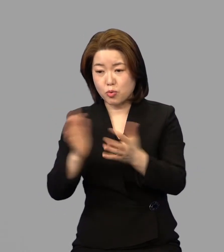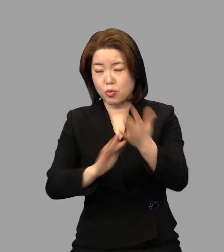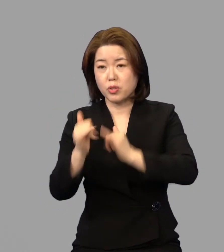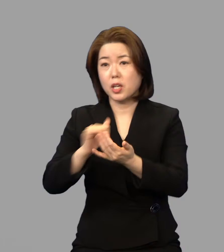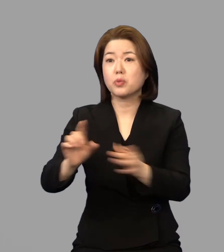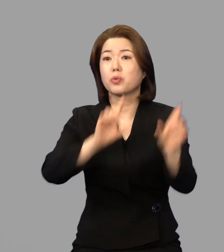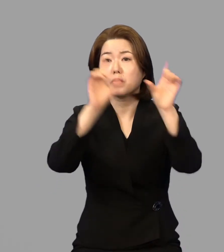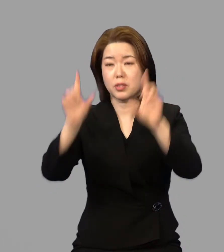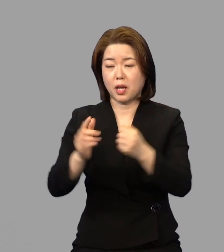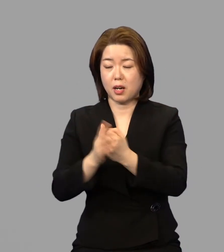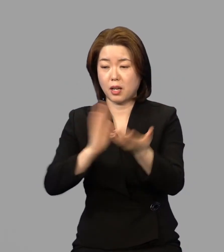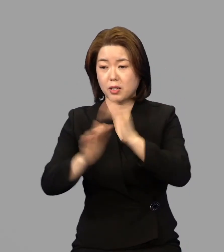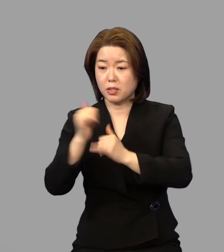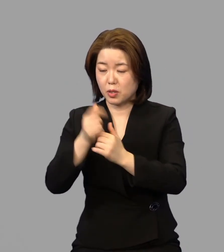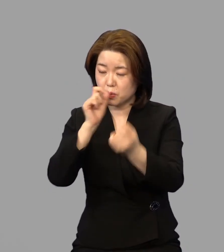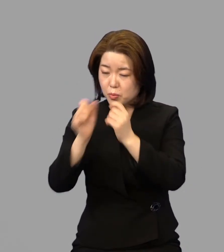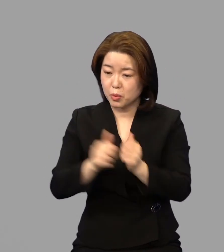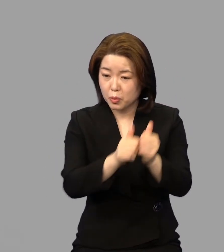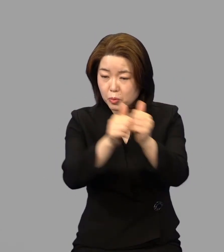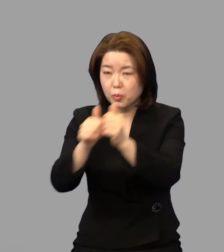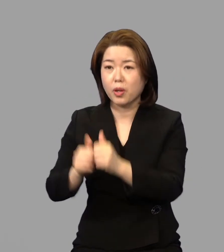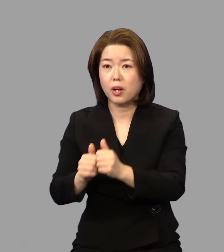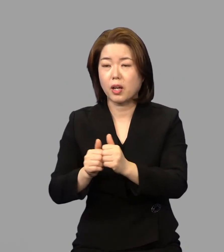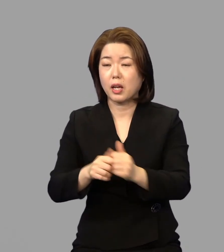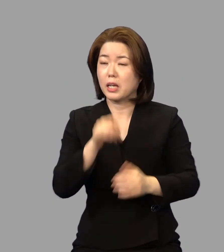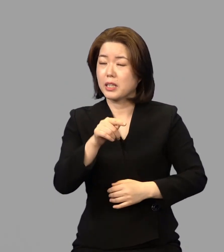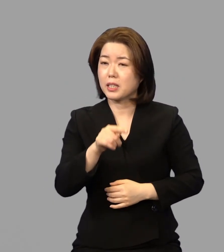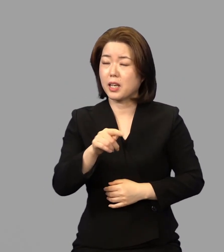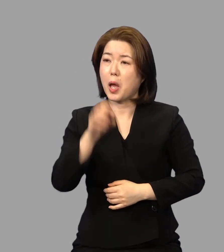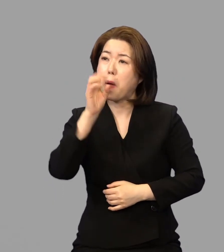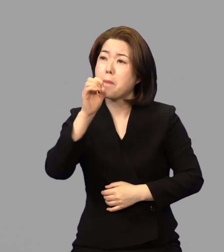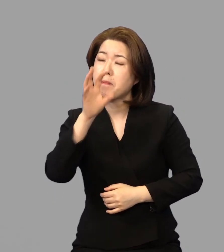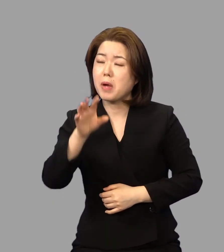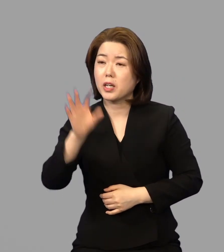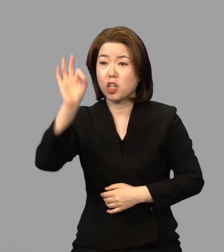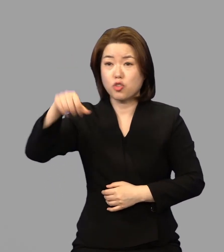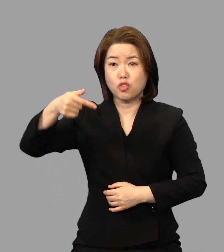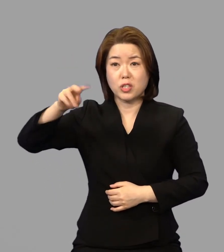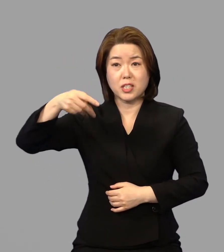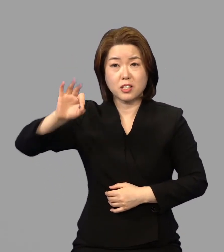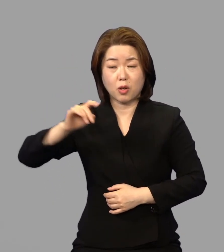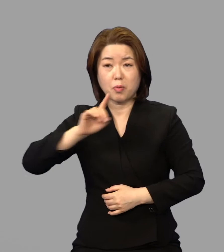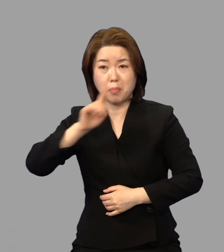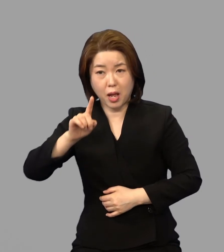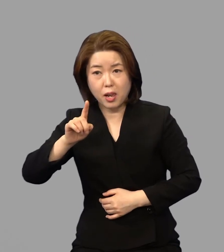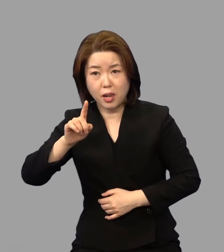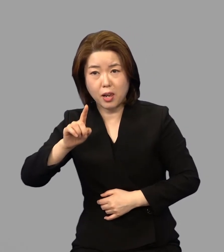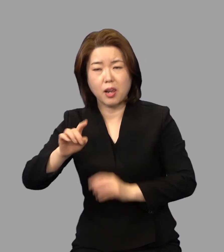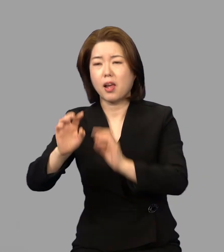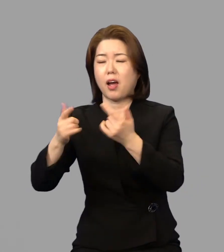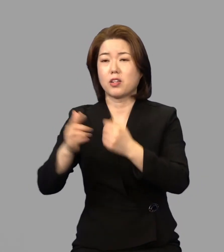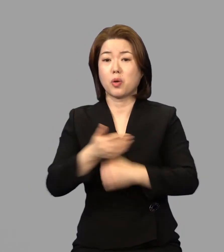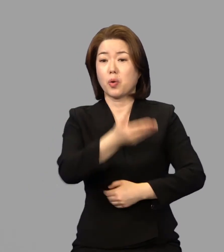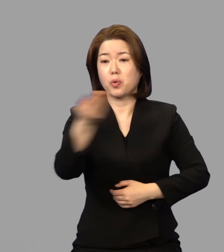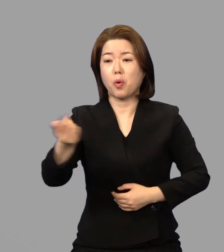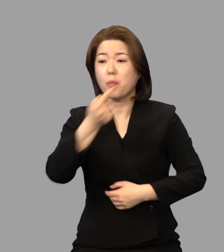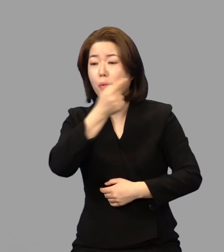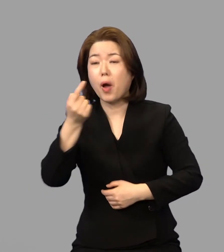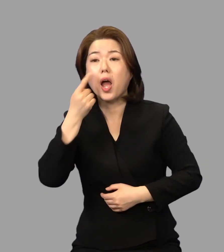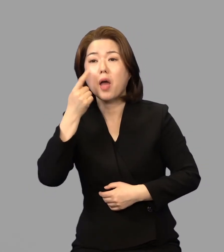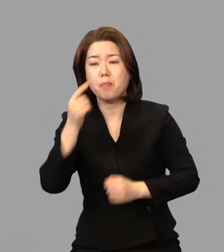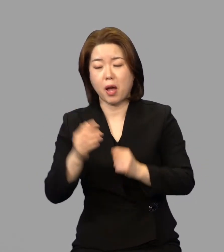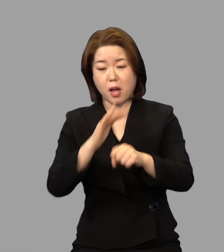살라, 예수님과 친밀히 동행해 보라, 그게 유기성 목사가 하라는 말입니까? 여러분도 확인을 한번 해보세요.